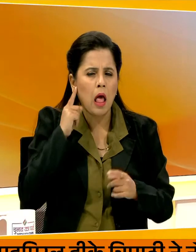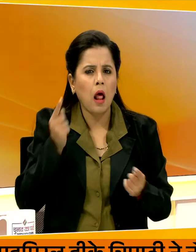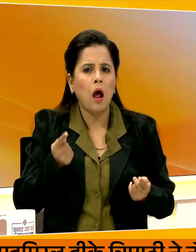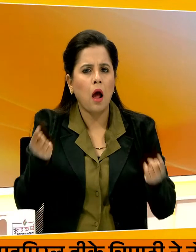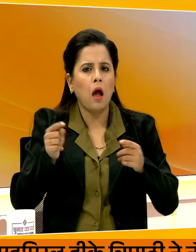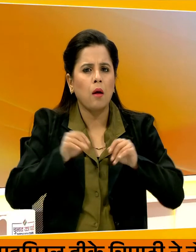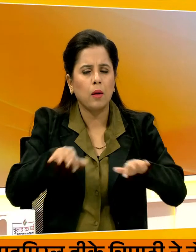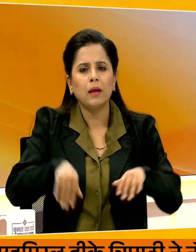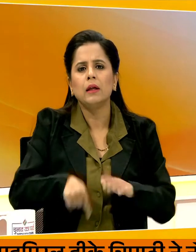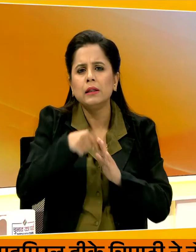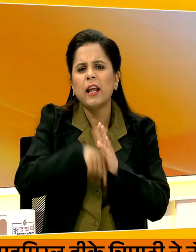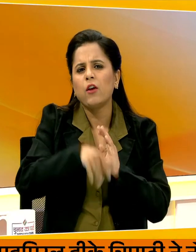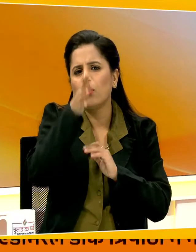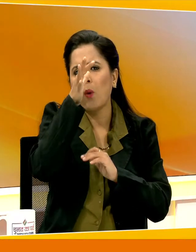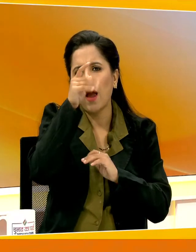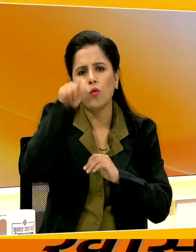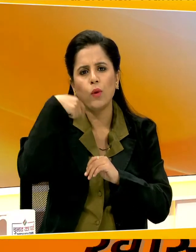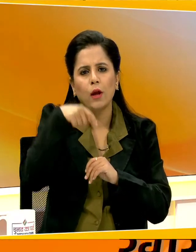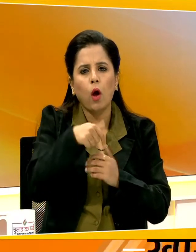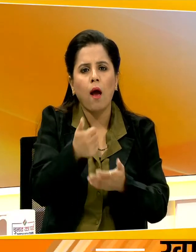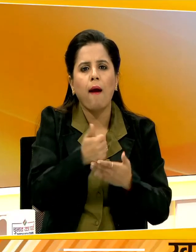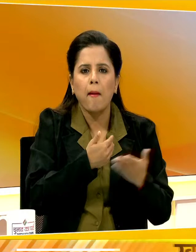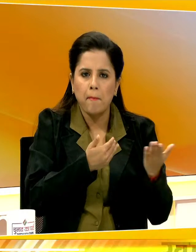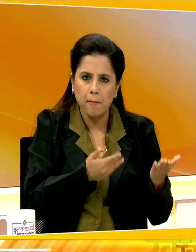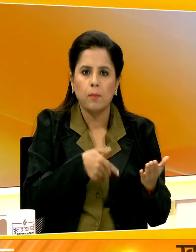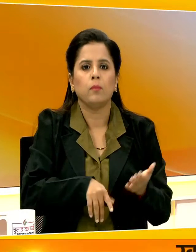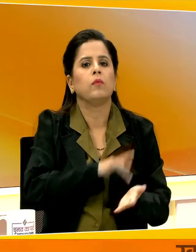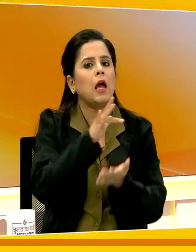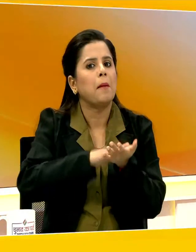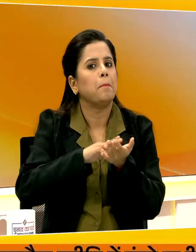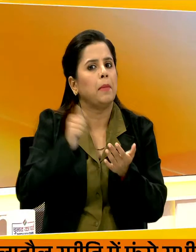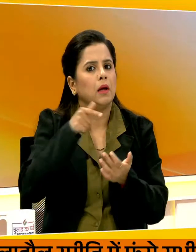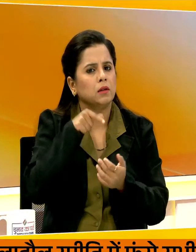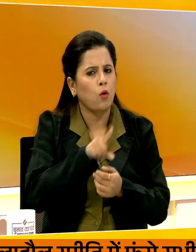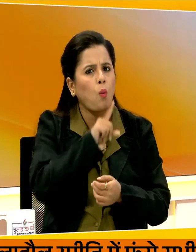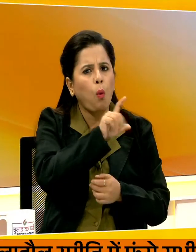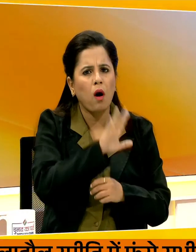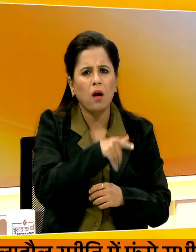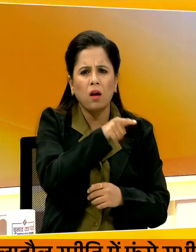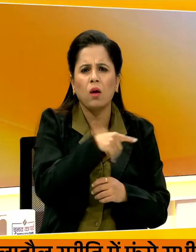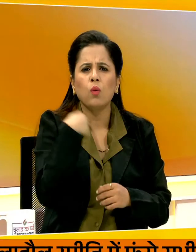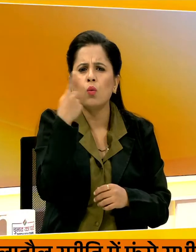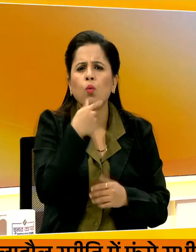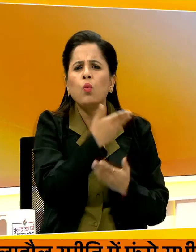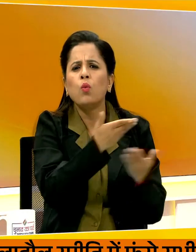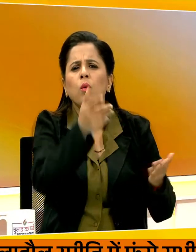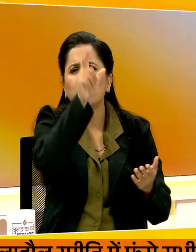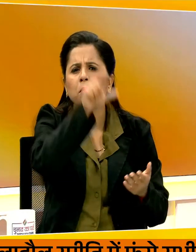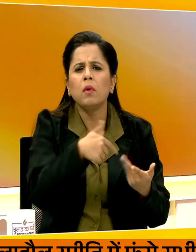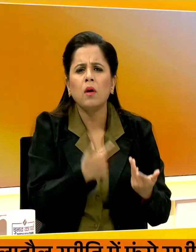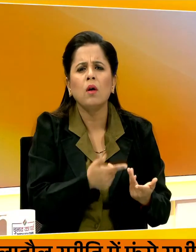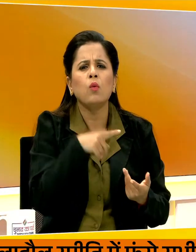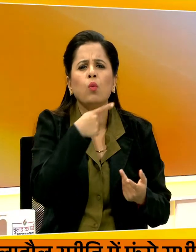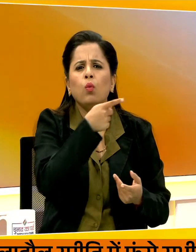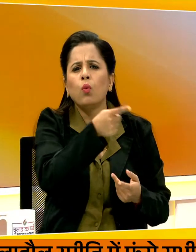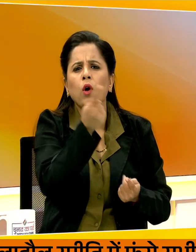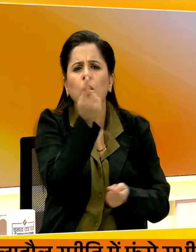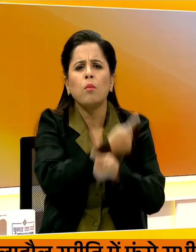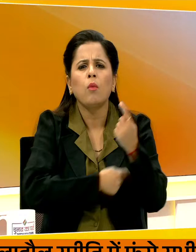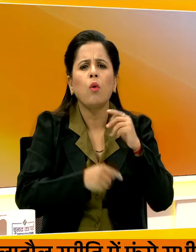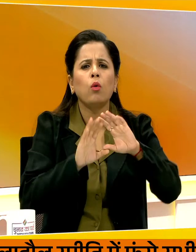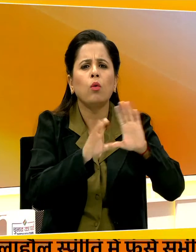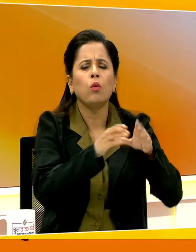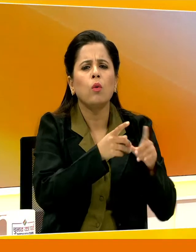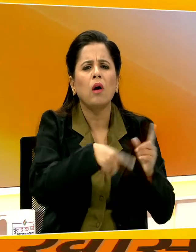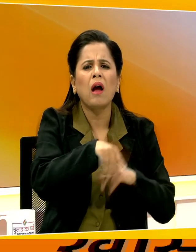लिए डीप फेक का सहारा ले रहा है। केंद्रीय मंत्री ने सवाल पूछा कि आखिर कौन है ये लोग और किन किन राजनीतिक दल